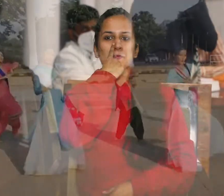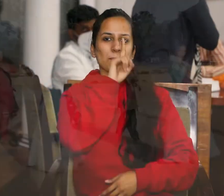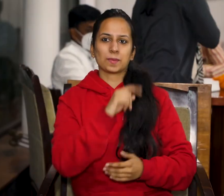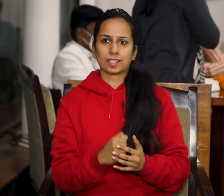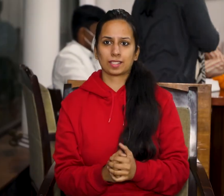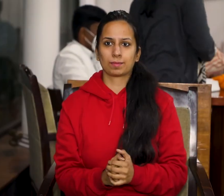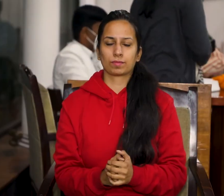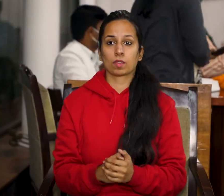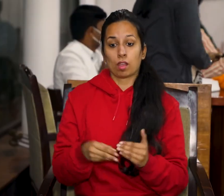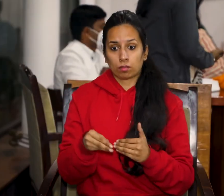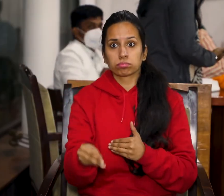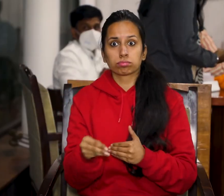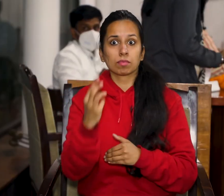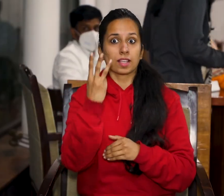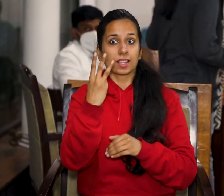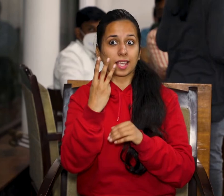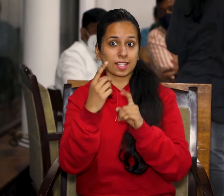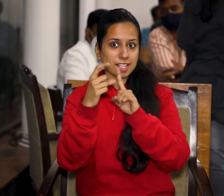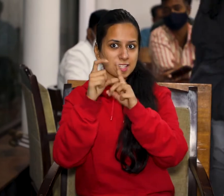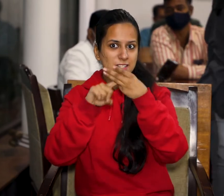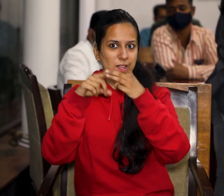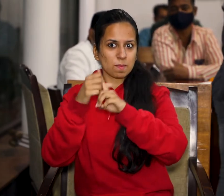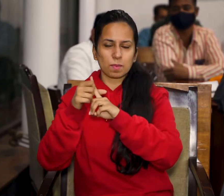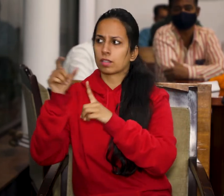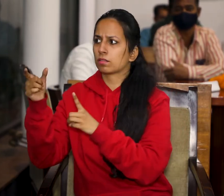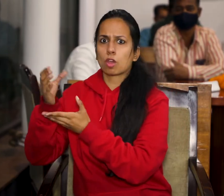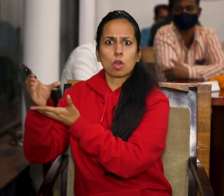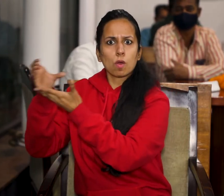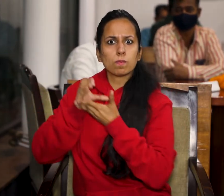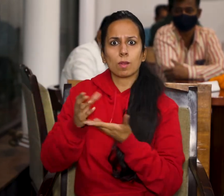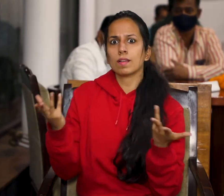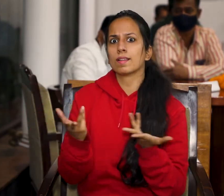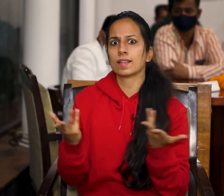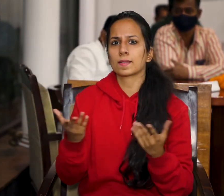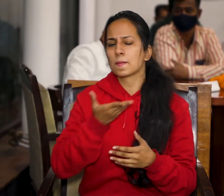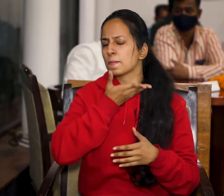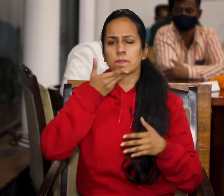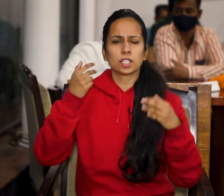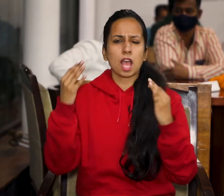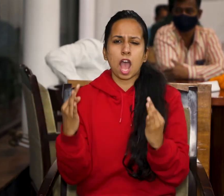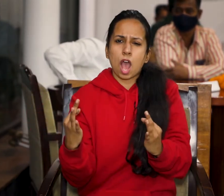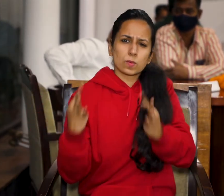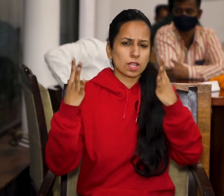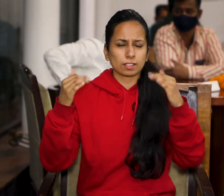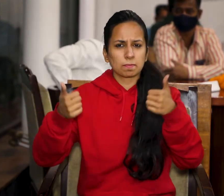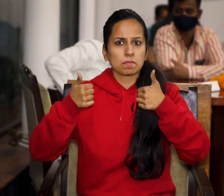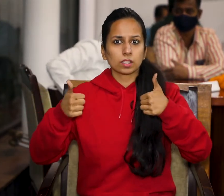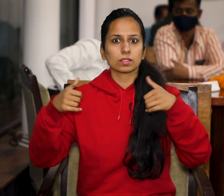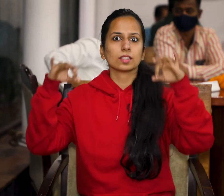हूँ मेरे पेरेंट्स मेरी मम्मी की वजह से। अभी 3 दिसंबर को मुझको आउटस्टैंडिंग